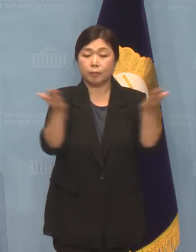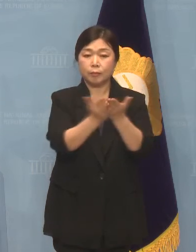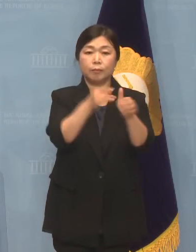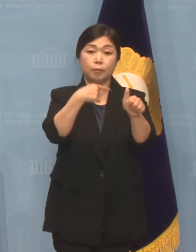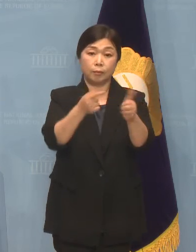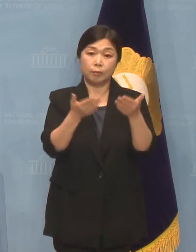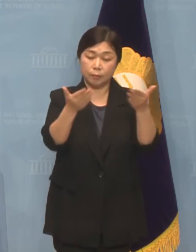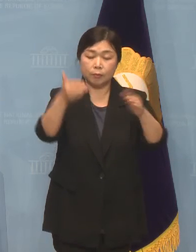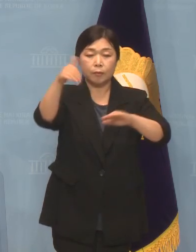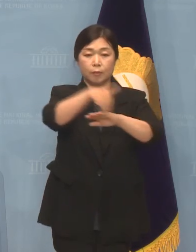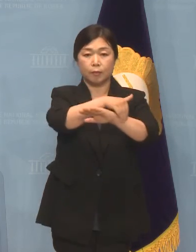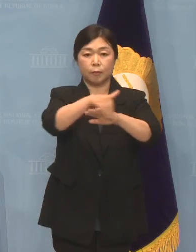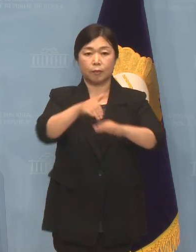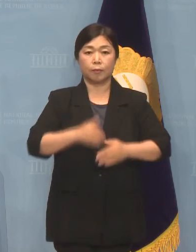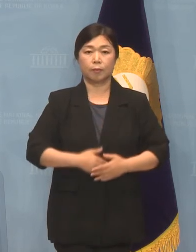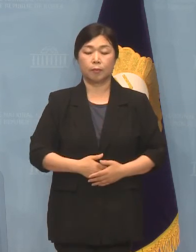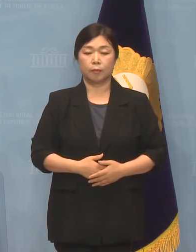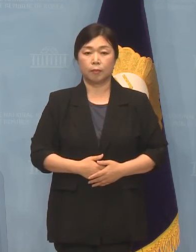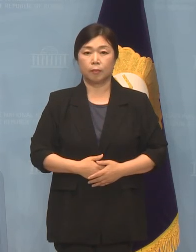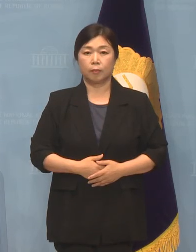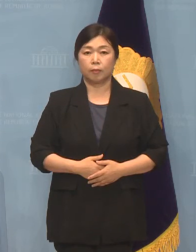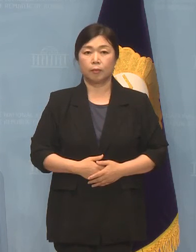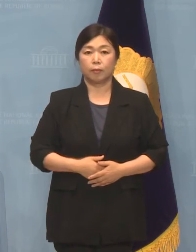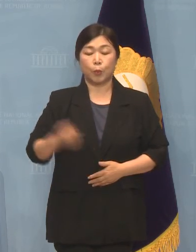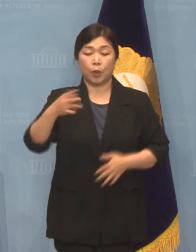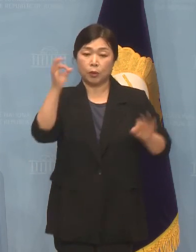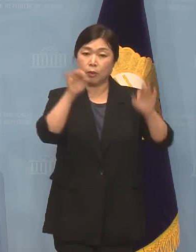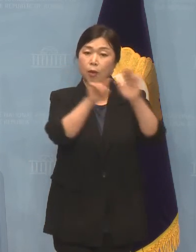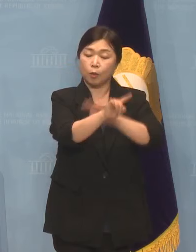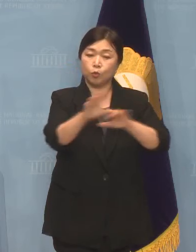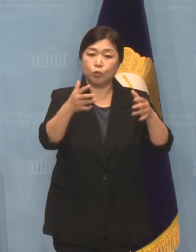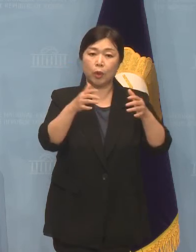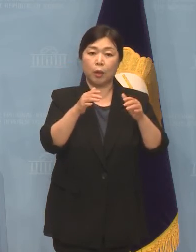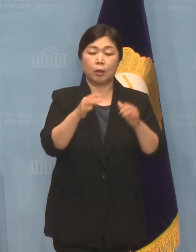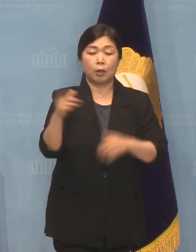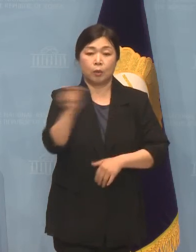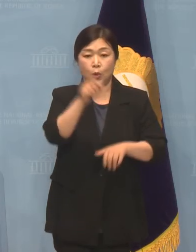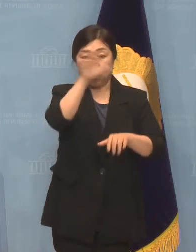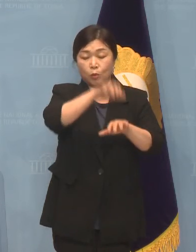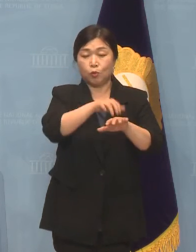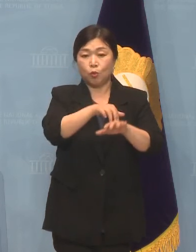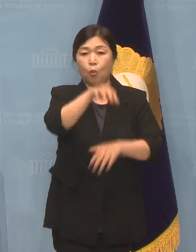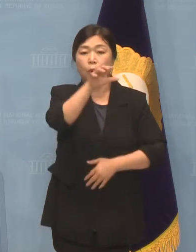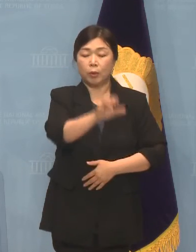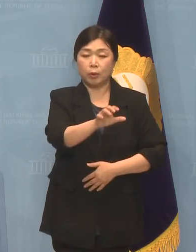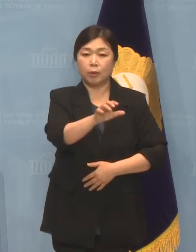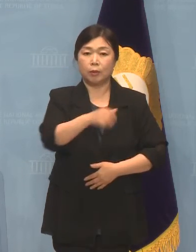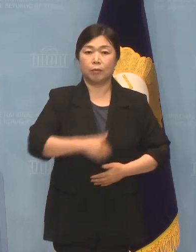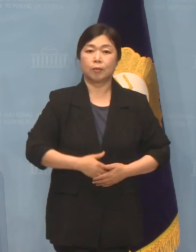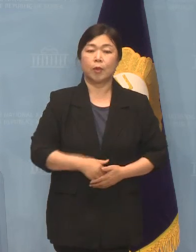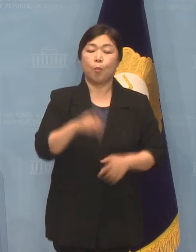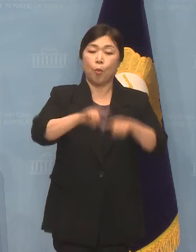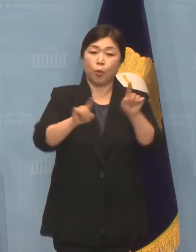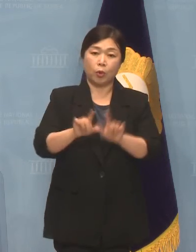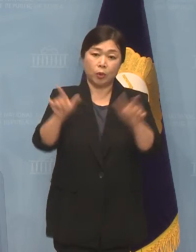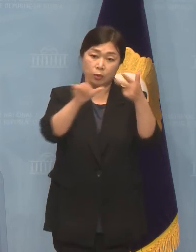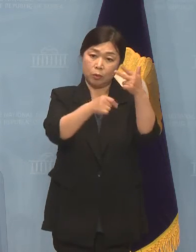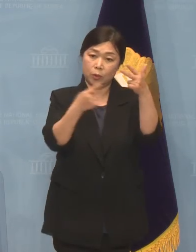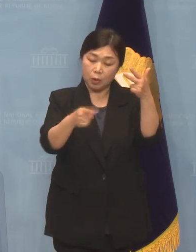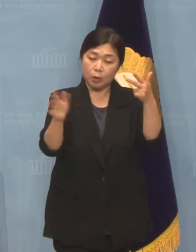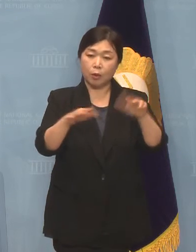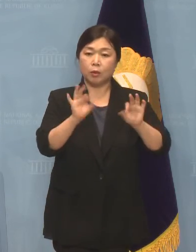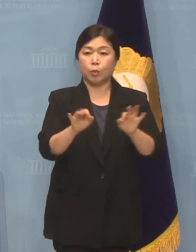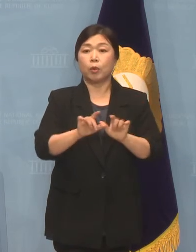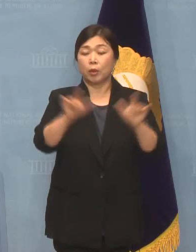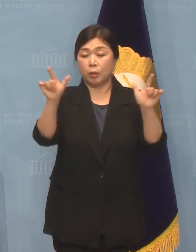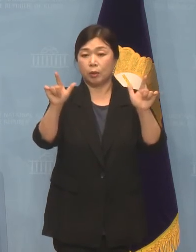교육을 실시할 예정입니다. 아울러 찾아가는 국회 고속연수원의 일환으로 목요일 7월 1일과 금요일